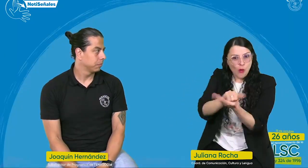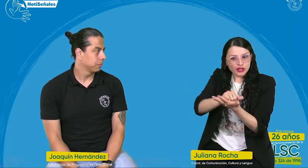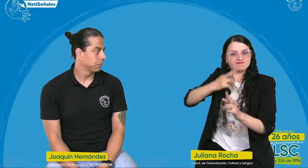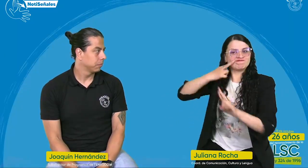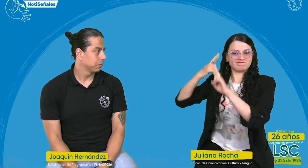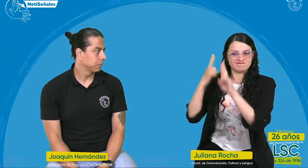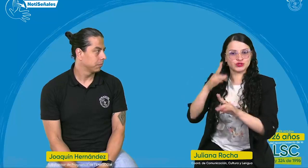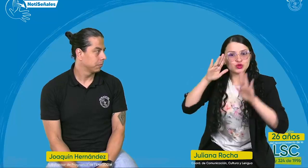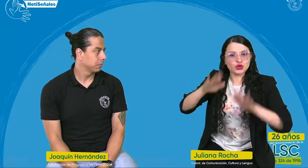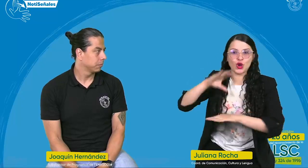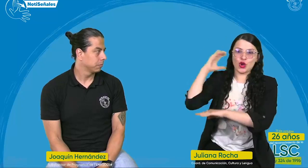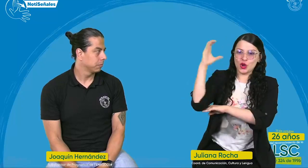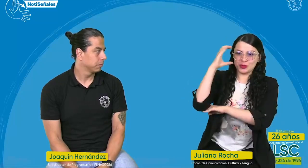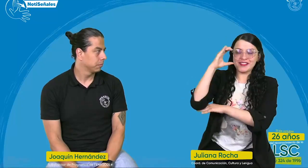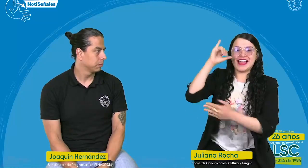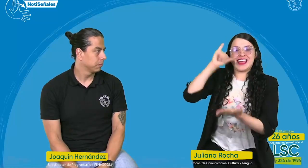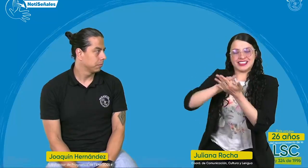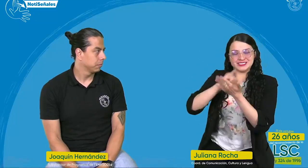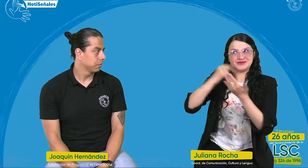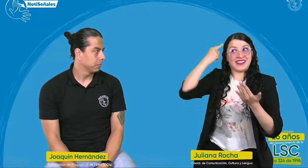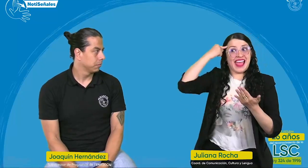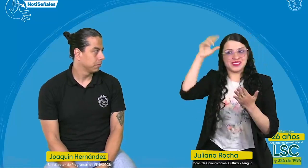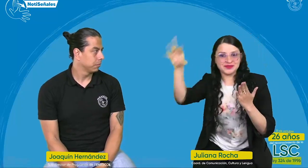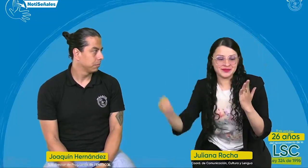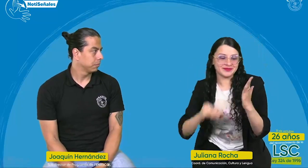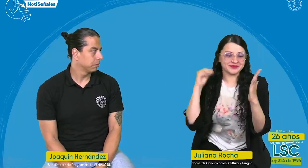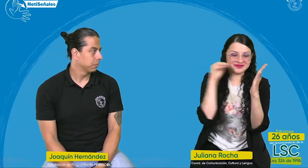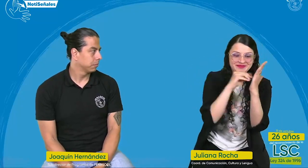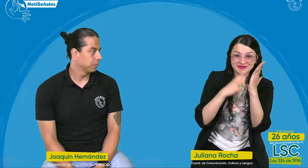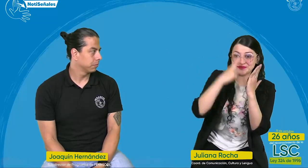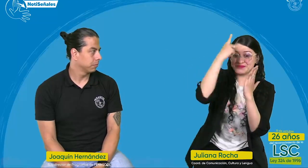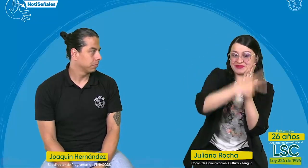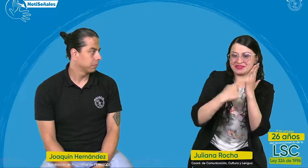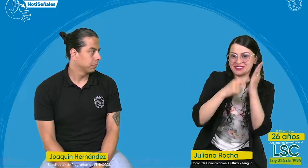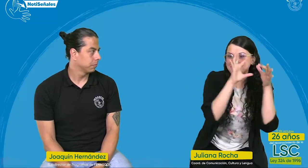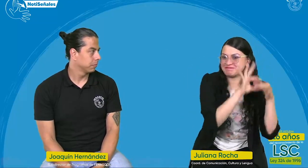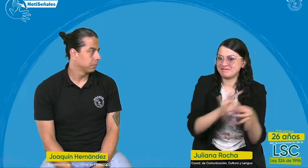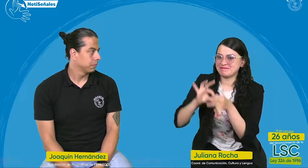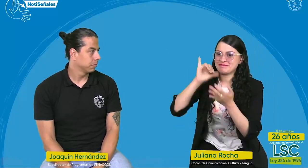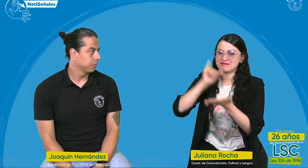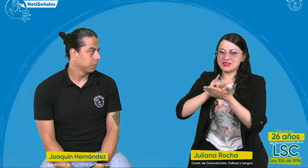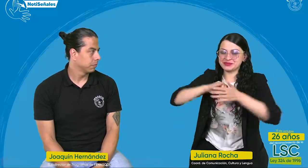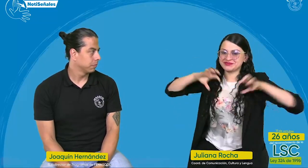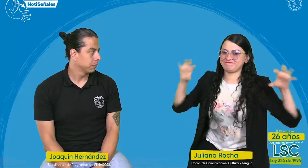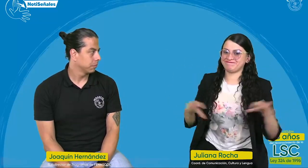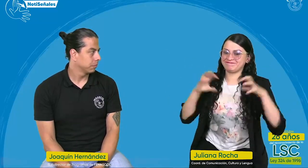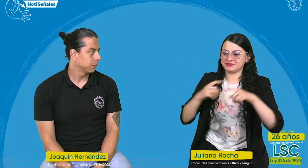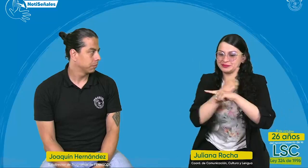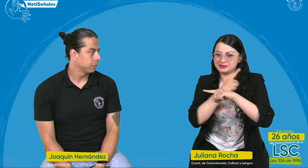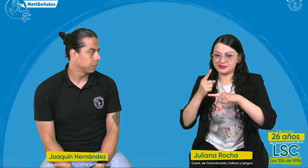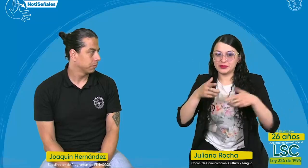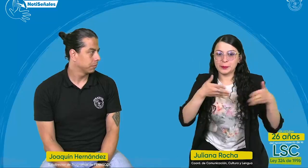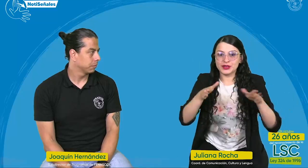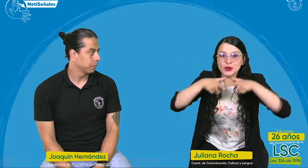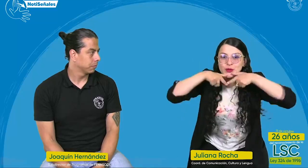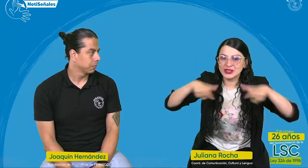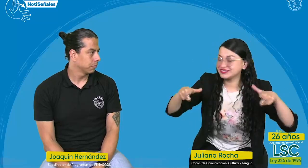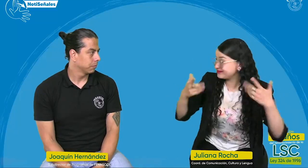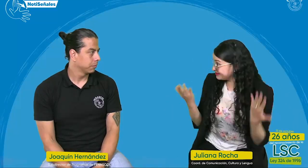la lengua de señas que usa la comunidad sorda lengua de señas colombiana es por eso que este tema en el marco de este proyecto y